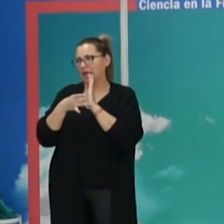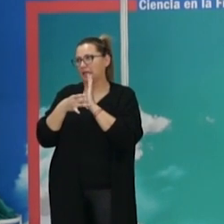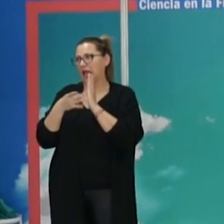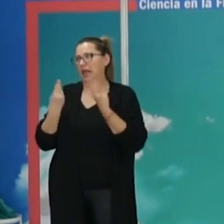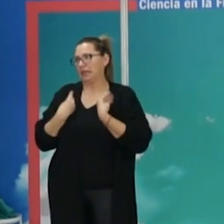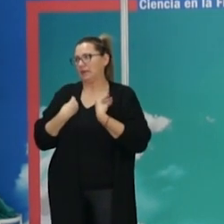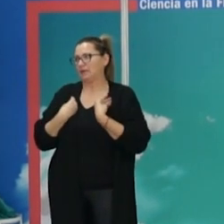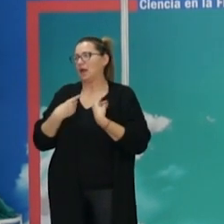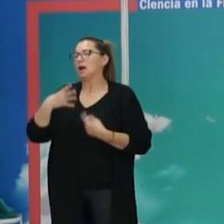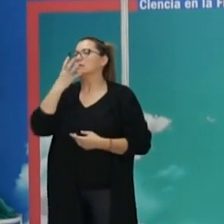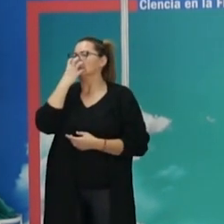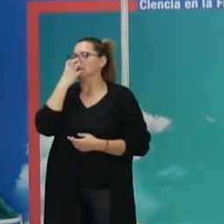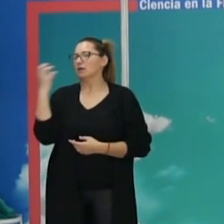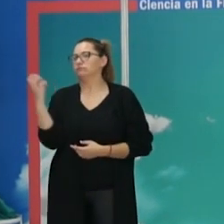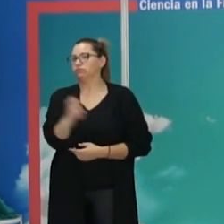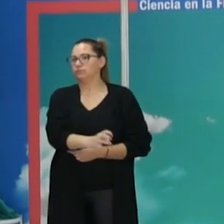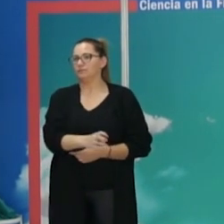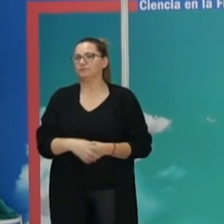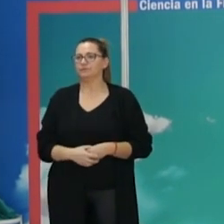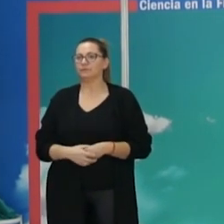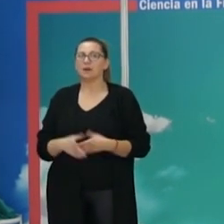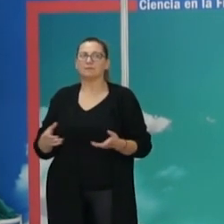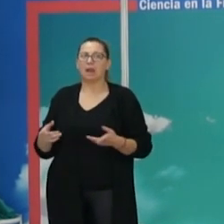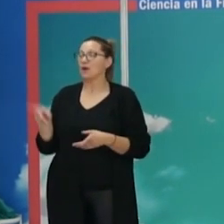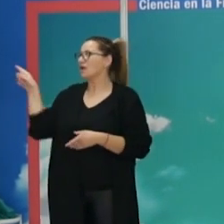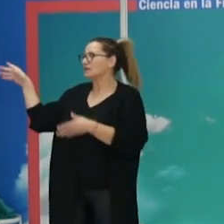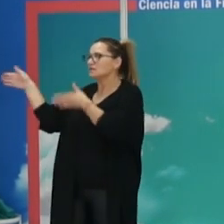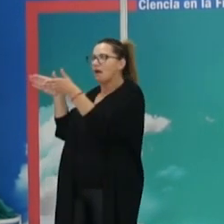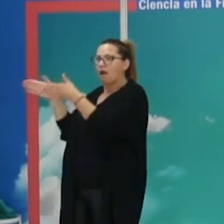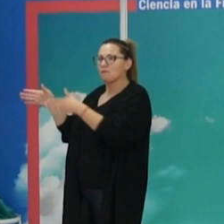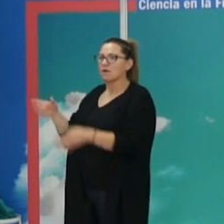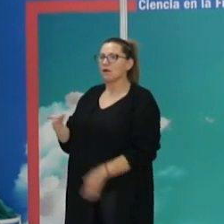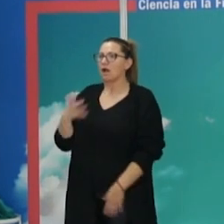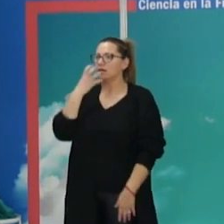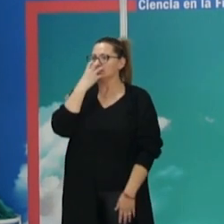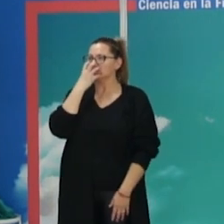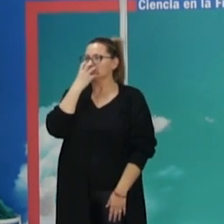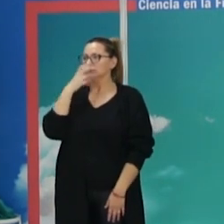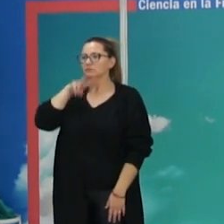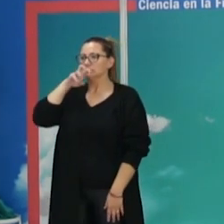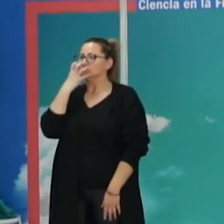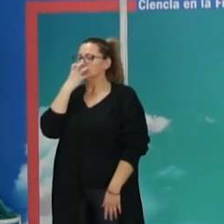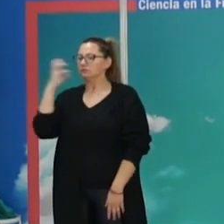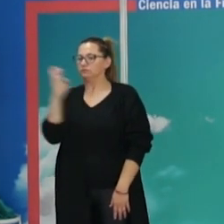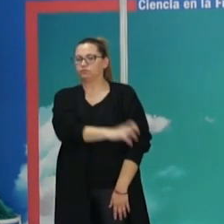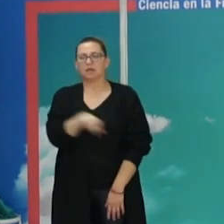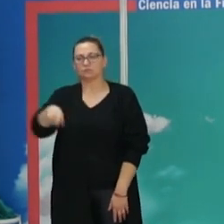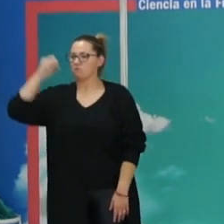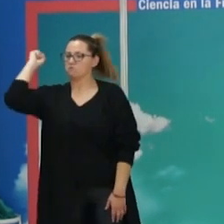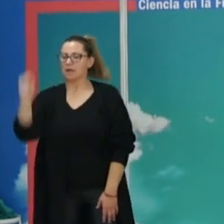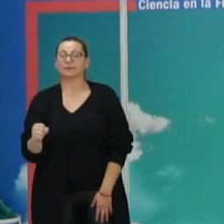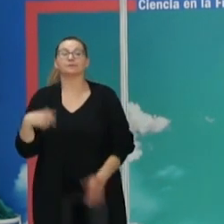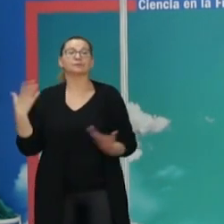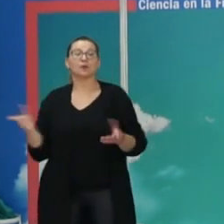Pero en aquel momento no era así. En aquel momento, retirar un respirador automático equivalía a matar a una persona. Entonces, una